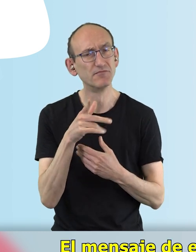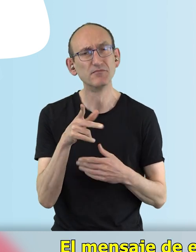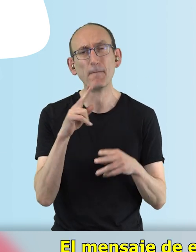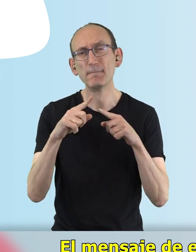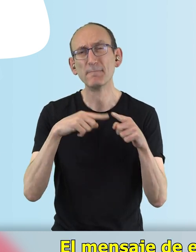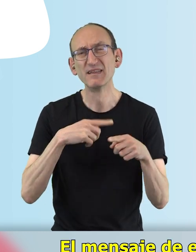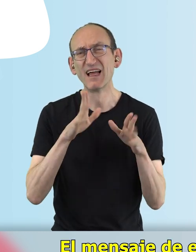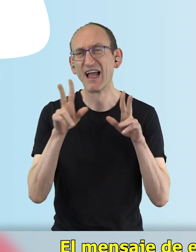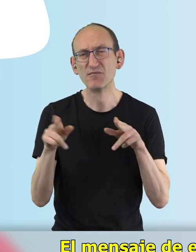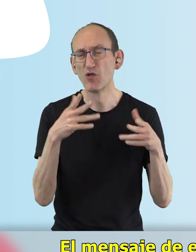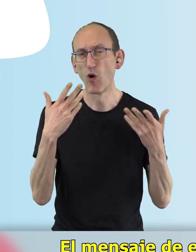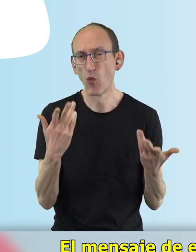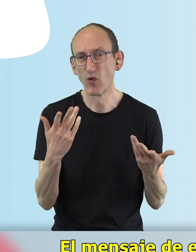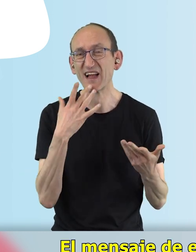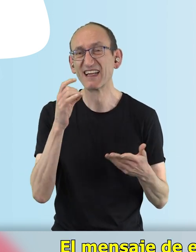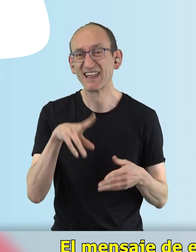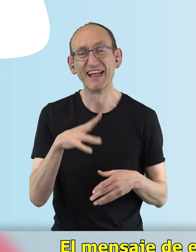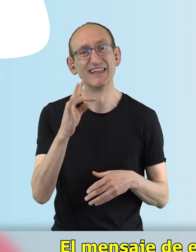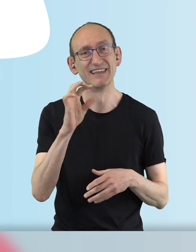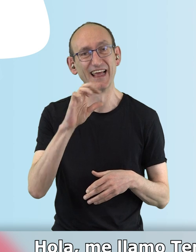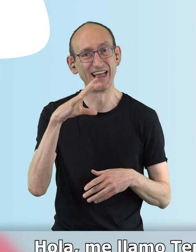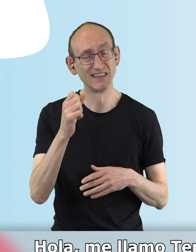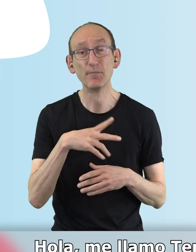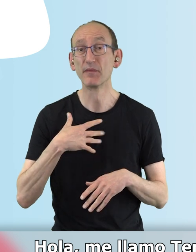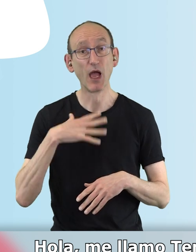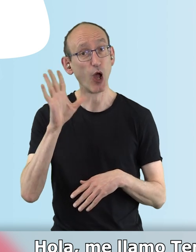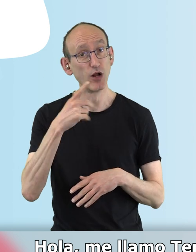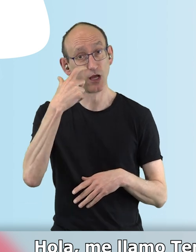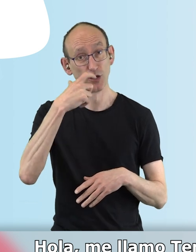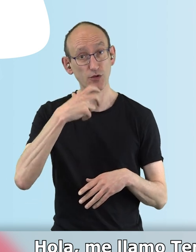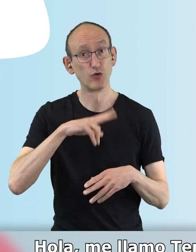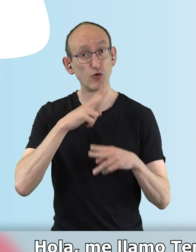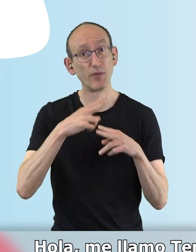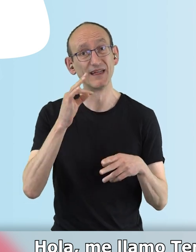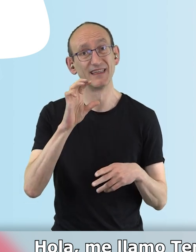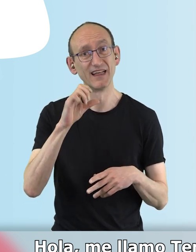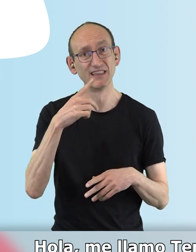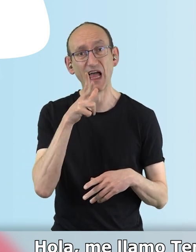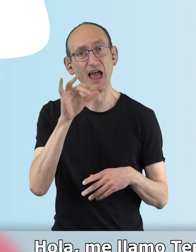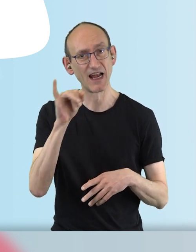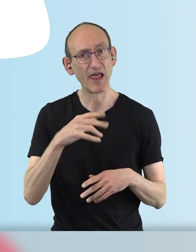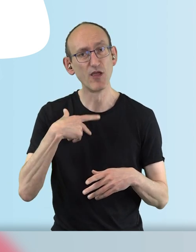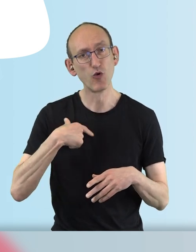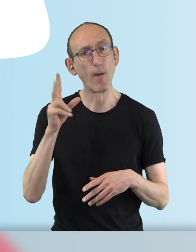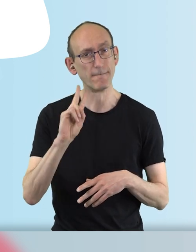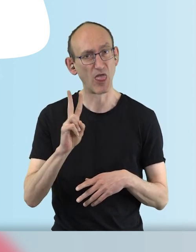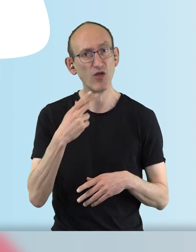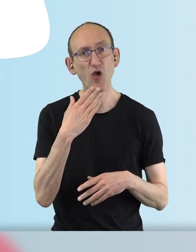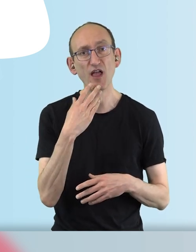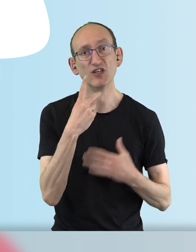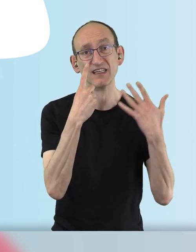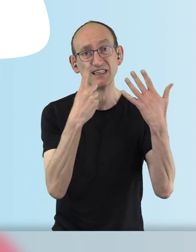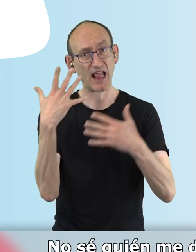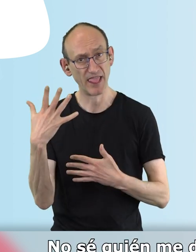El mensaje de este episodio nos lo envía Teresa. Hola, me llamo Teresa Hernández y soy de Valladolid y tengo